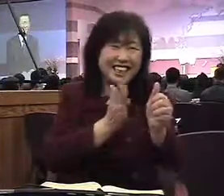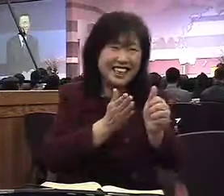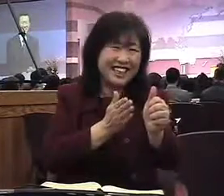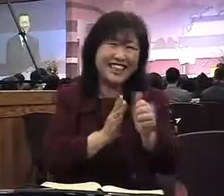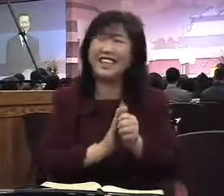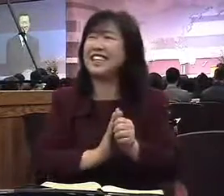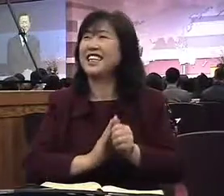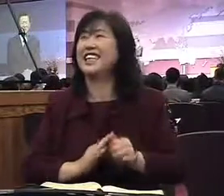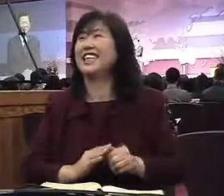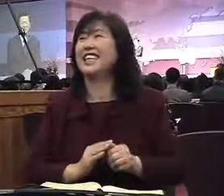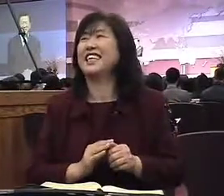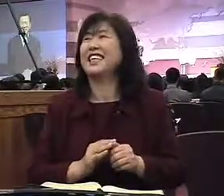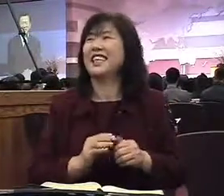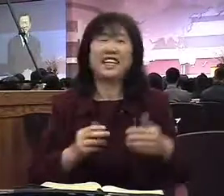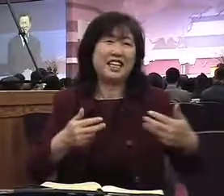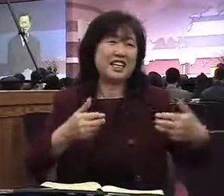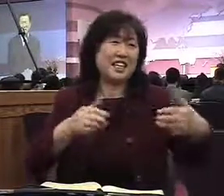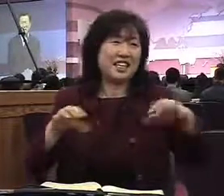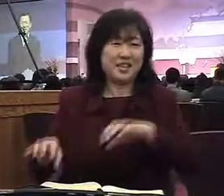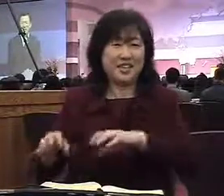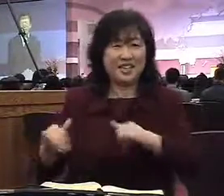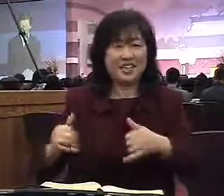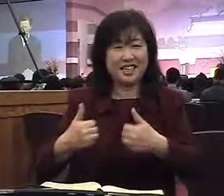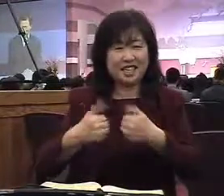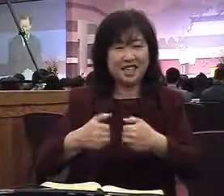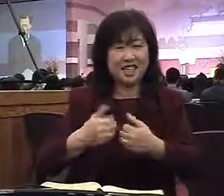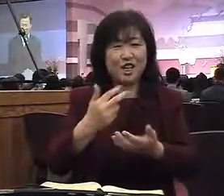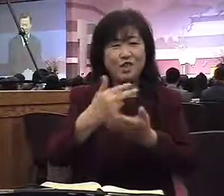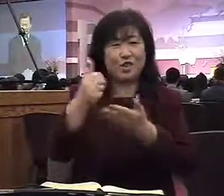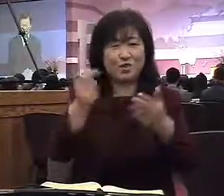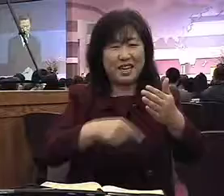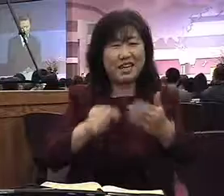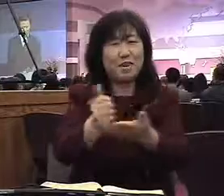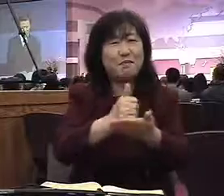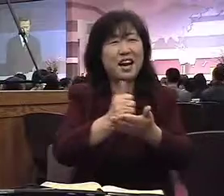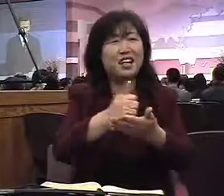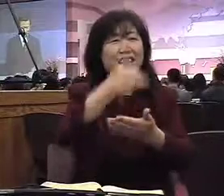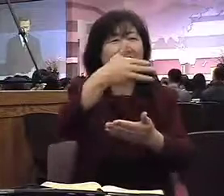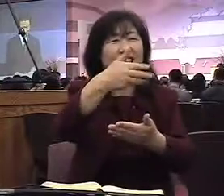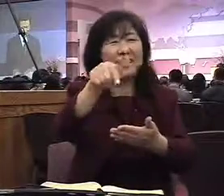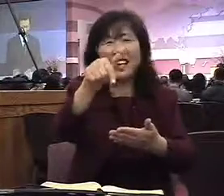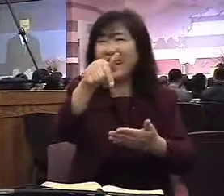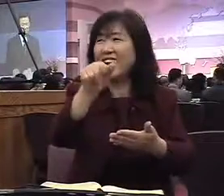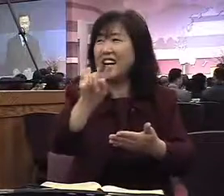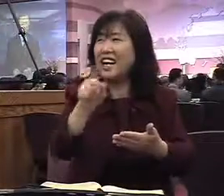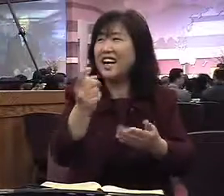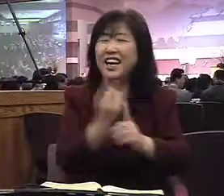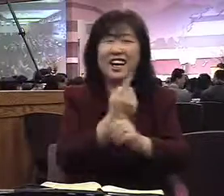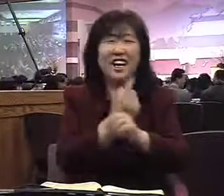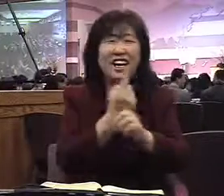않으신가요? 옆 사람 한번 인사하겠습니다. 주님 안에서 팔자 고칩시다.